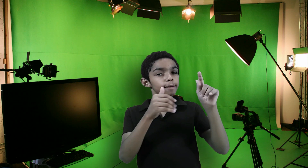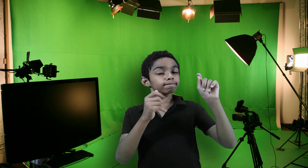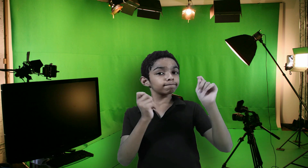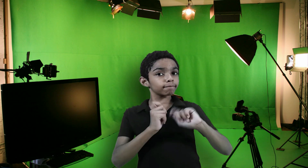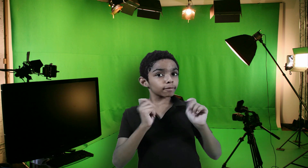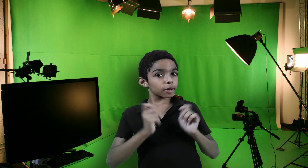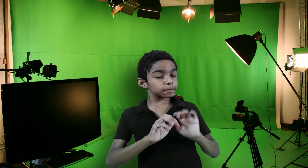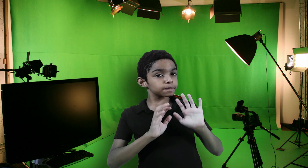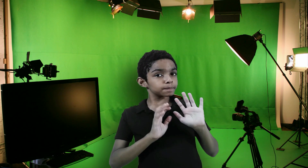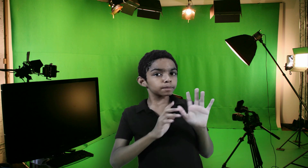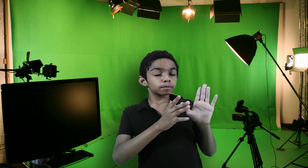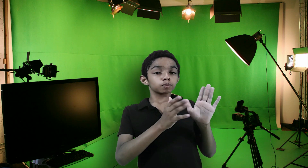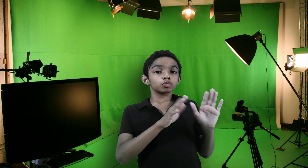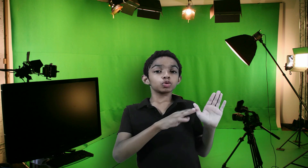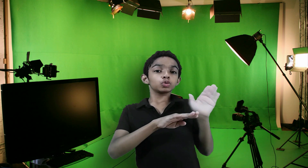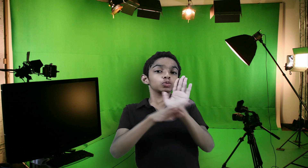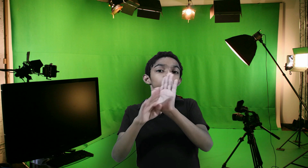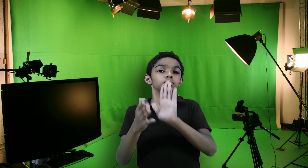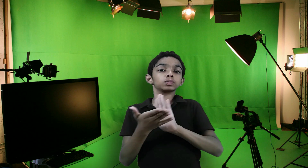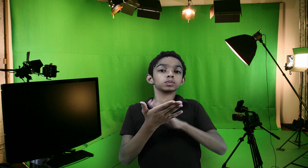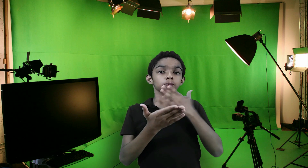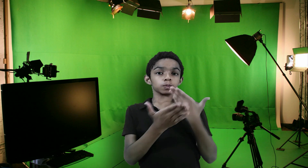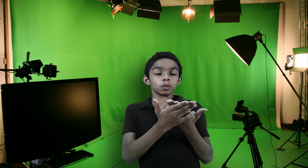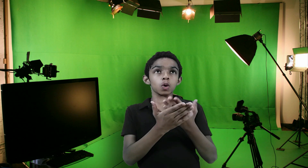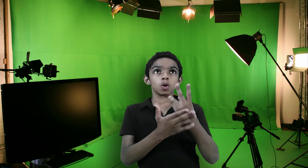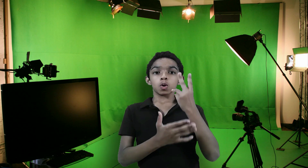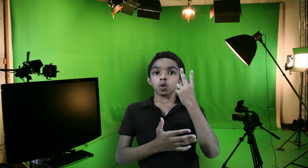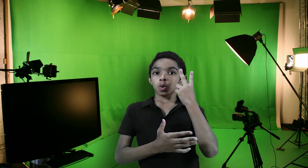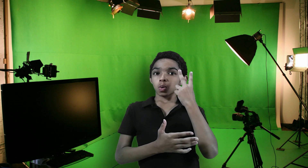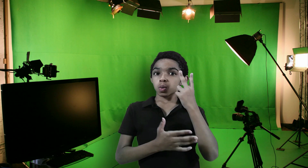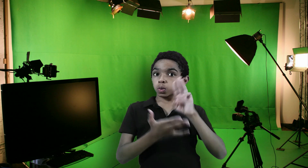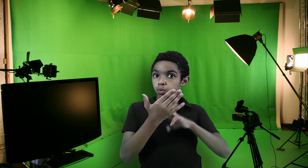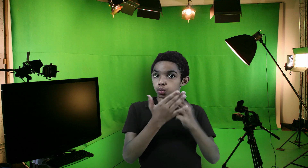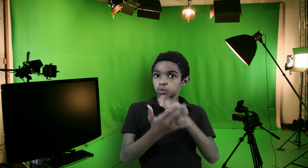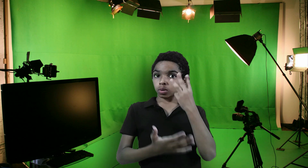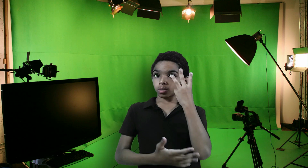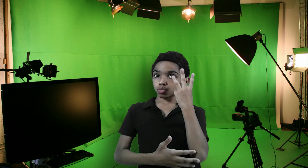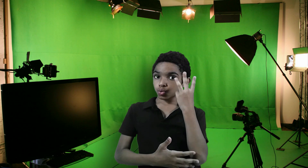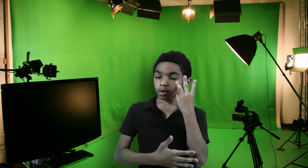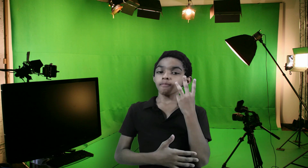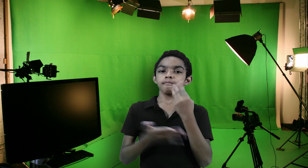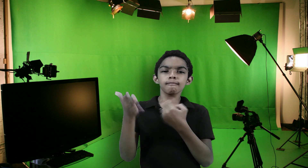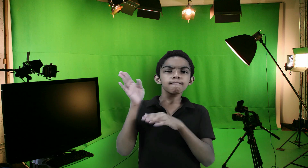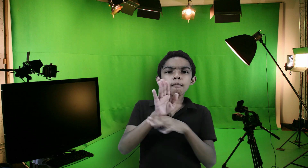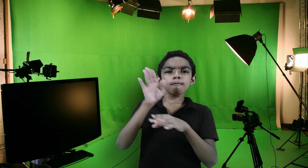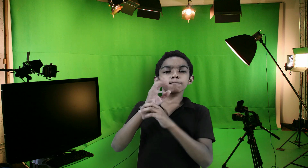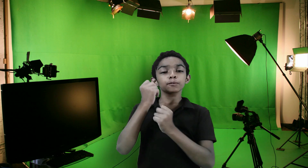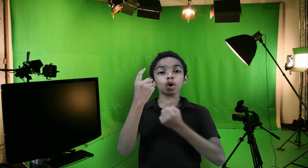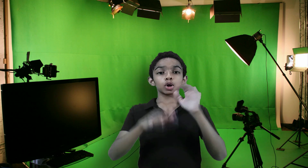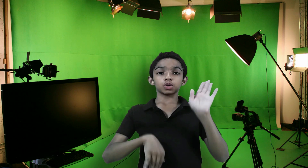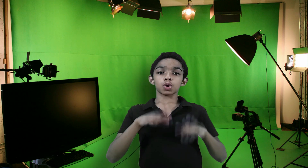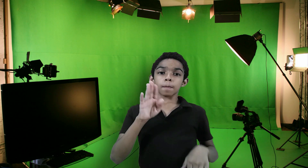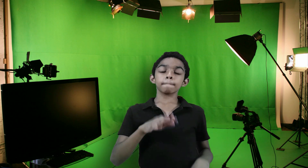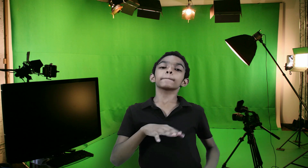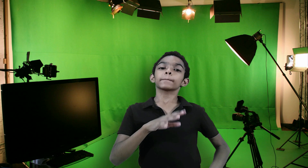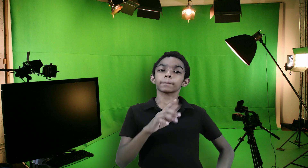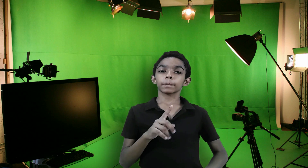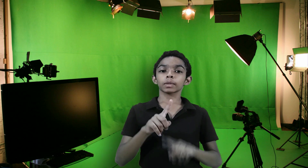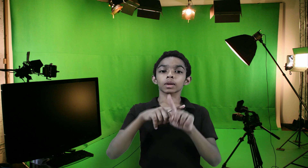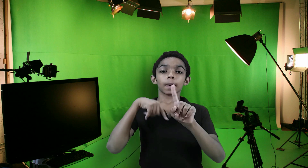tudo, mas ela é capaz de desenvolver ainda mais. Tive ajuda também de 3 intérpretes de Libras, e no que nos